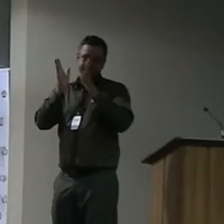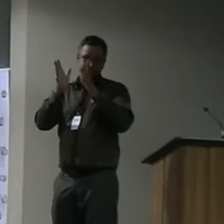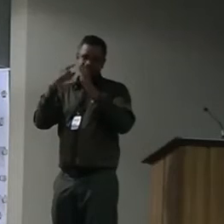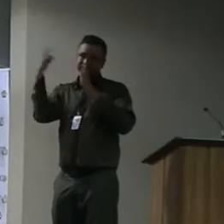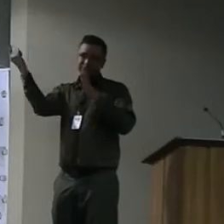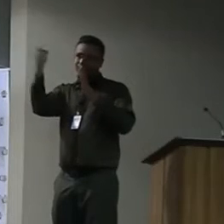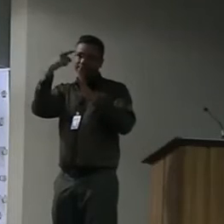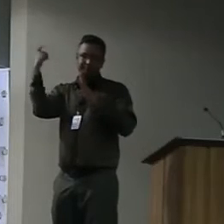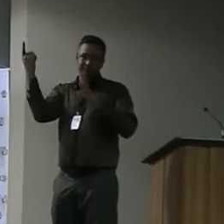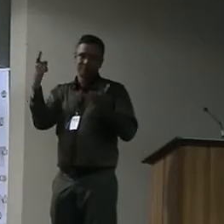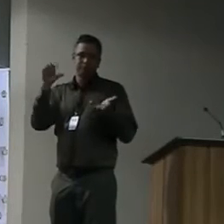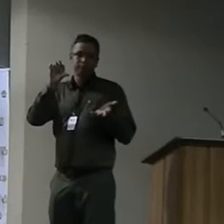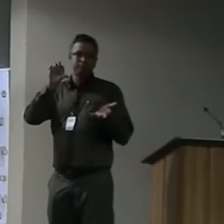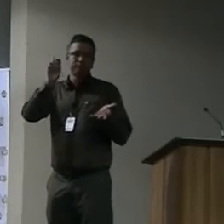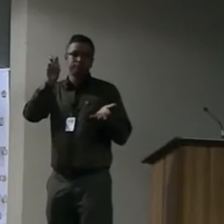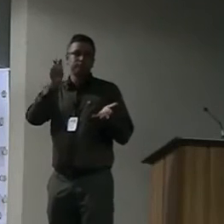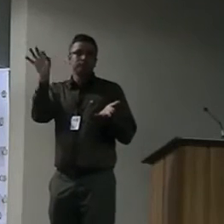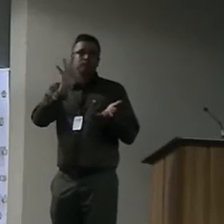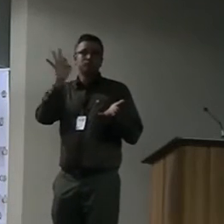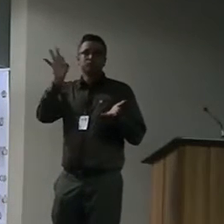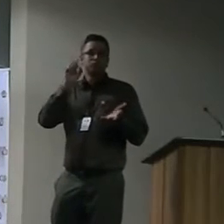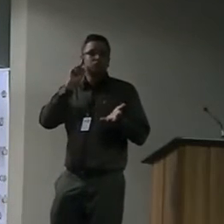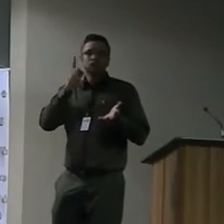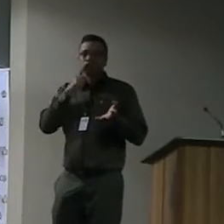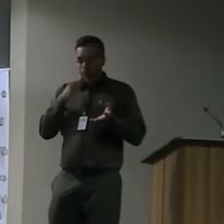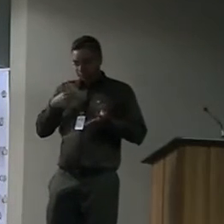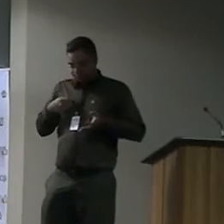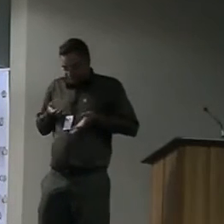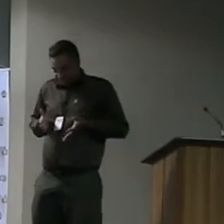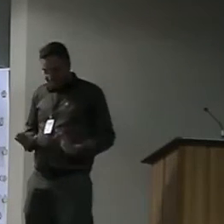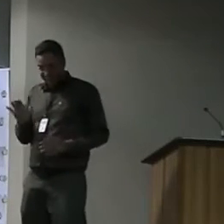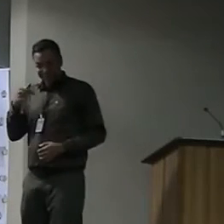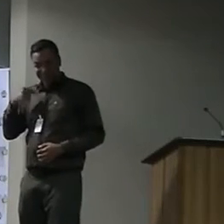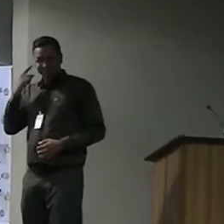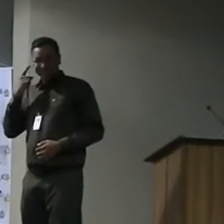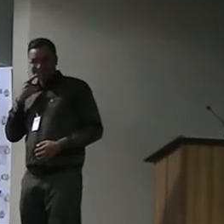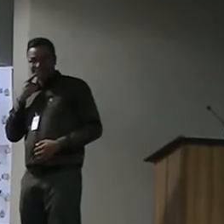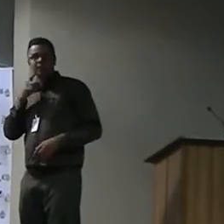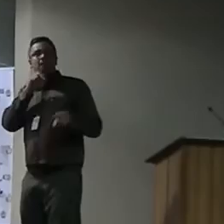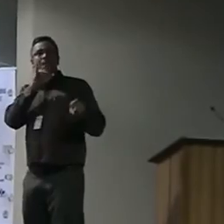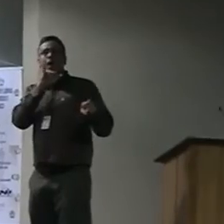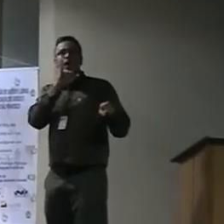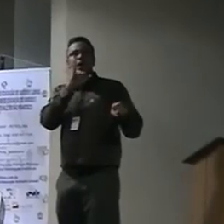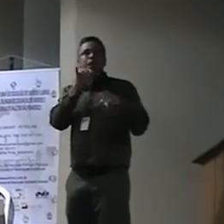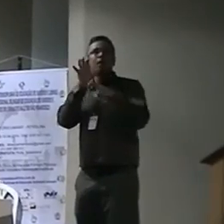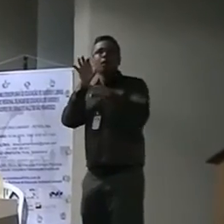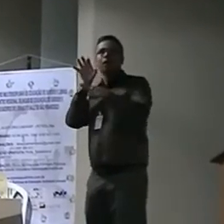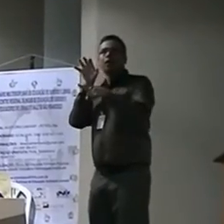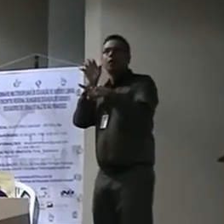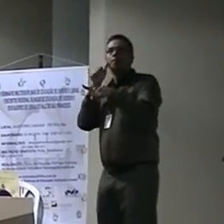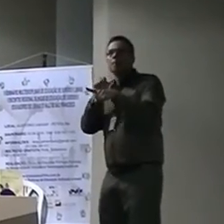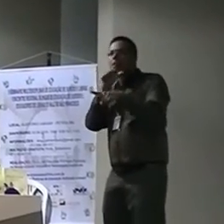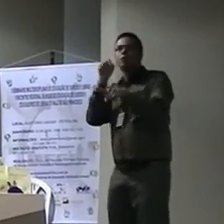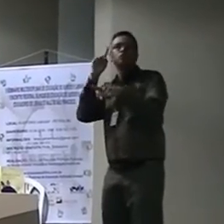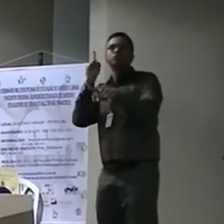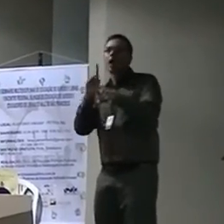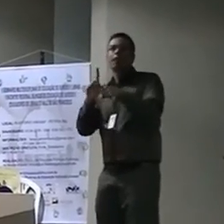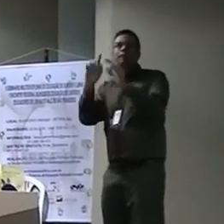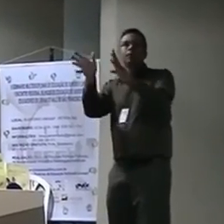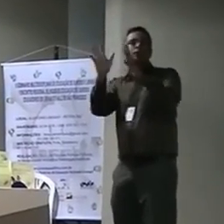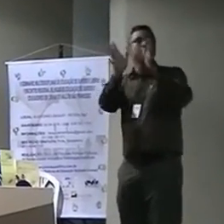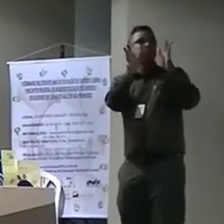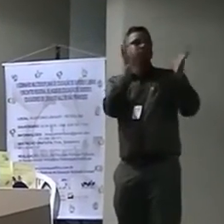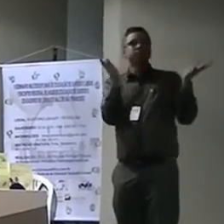Então, 95% dos surdos nascem em lares de pais ouvintes que não sabem Libras. Que tipo de estratégia a escola bilíngue